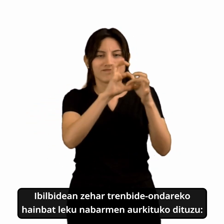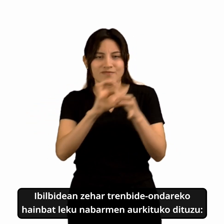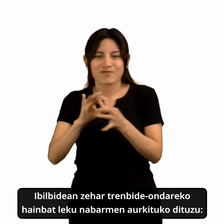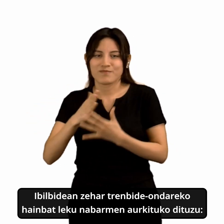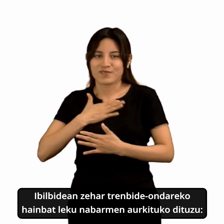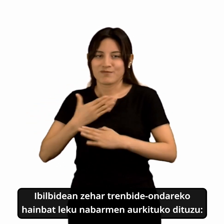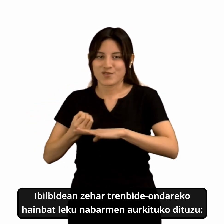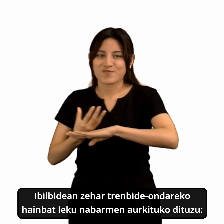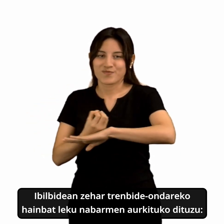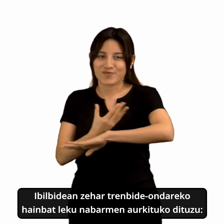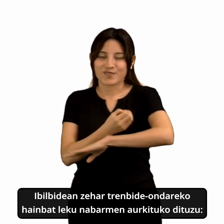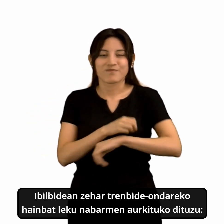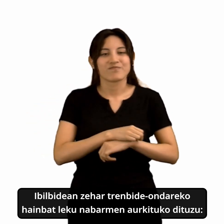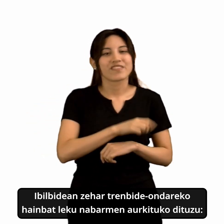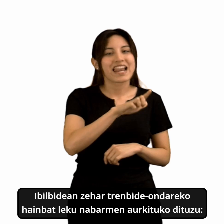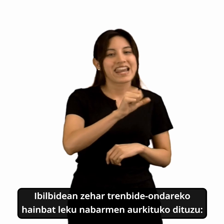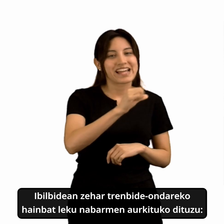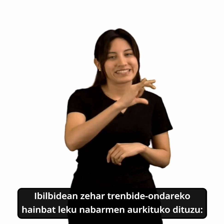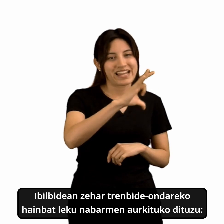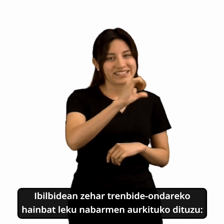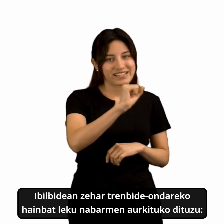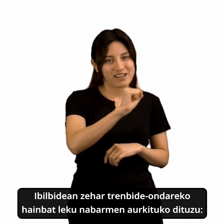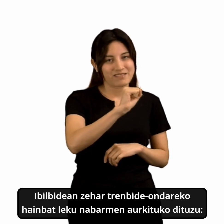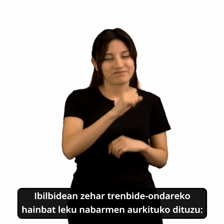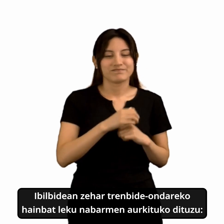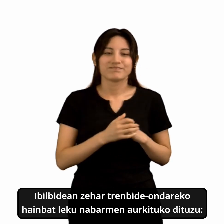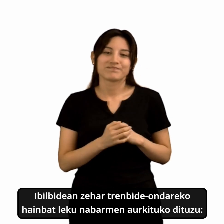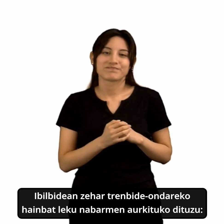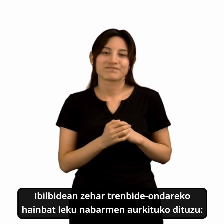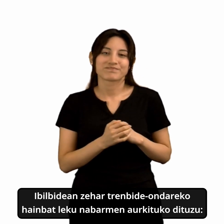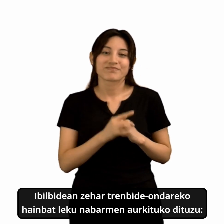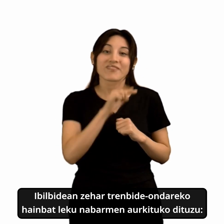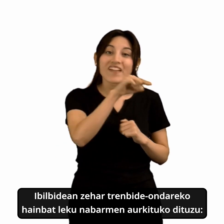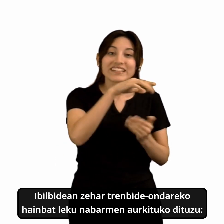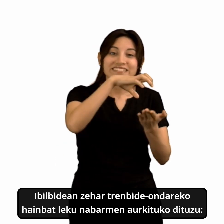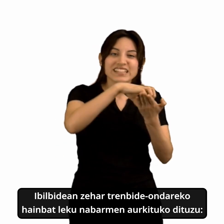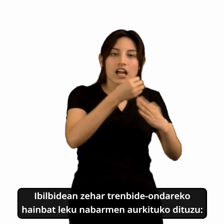Ibilbidean zehar, trenbide ondareko hainbat leku nabarmen aurkituko dituzu.